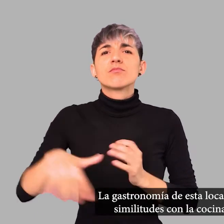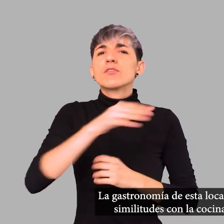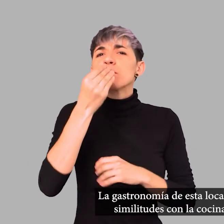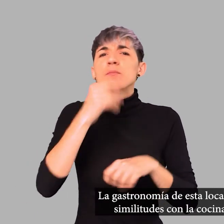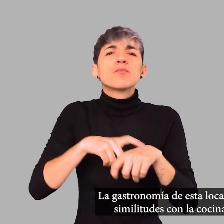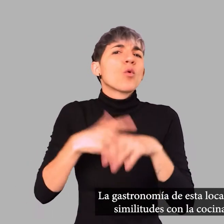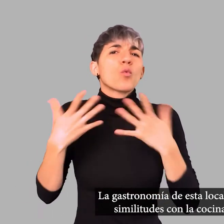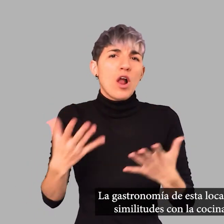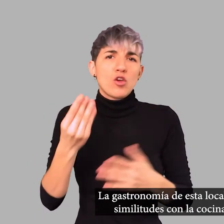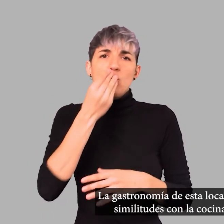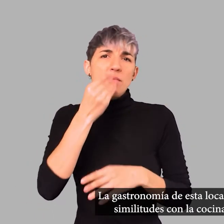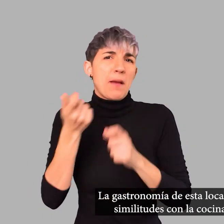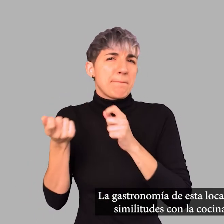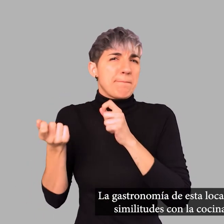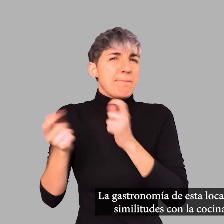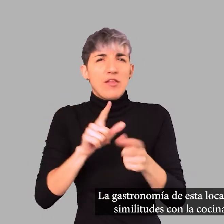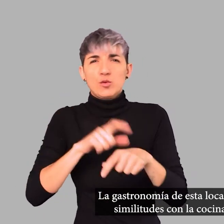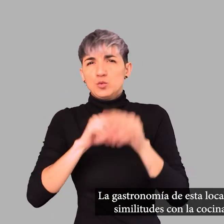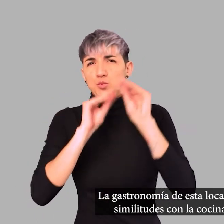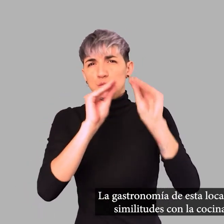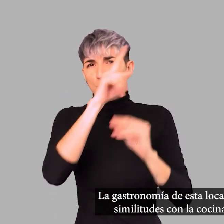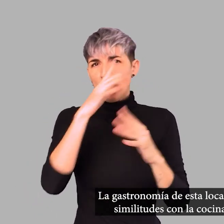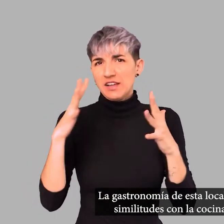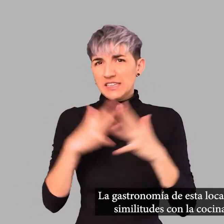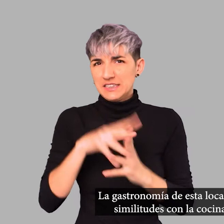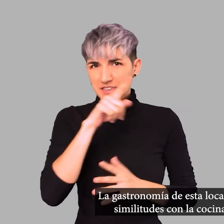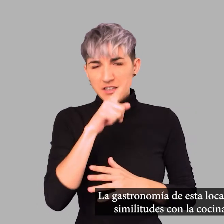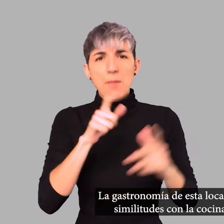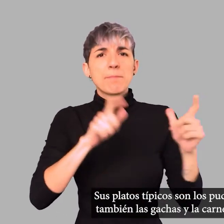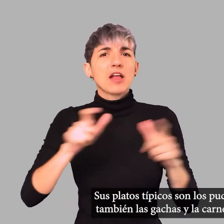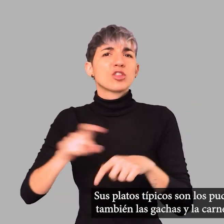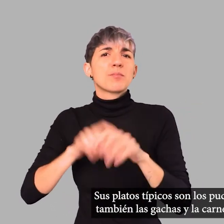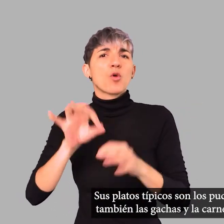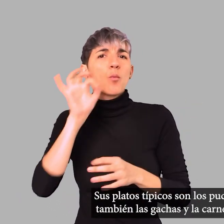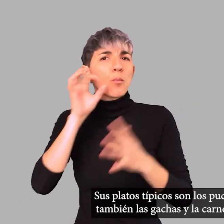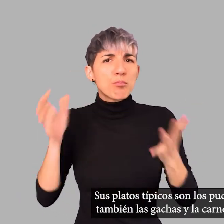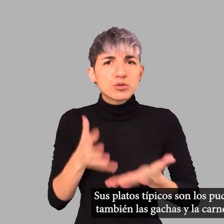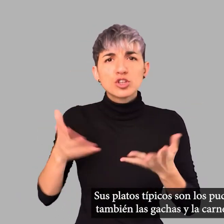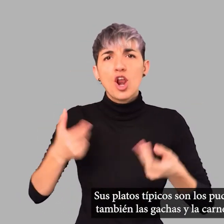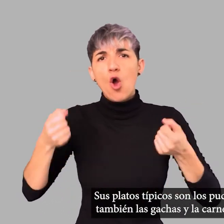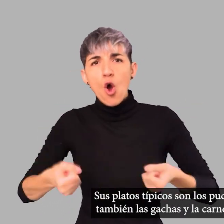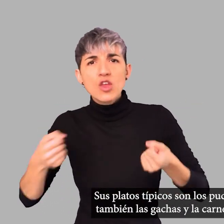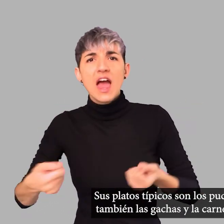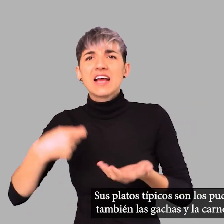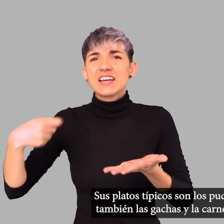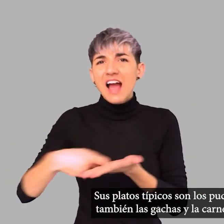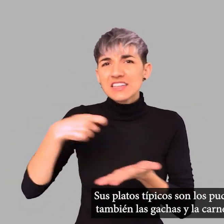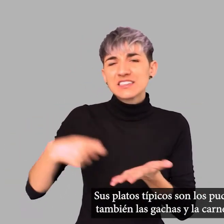La gastronomía de esta localidad encuentra similitudes con la cocina de Castilla. Sus platos típicos son los pucheros y las